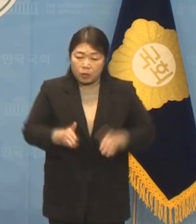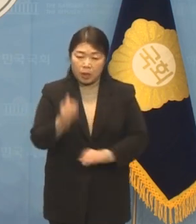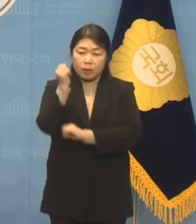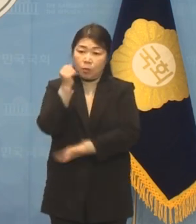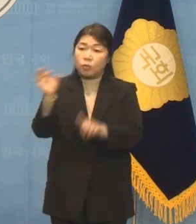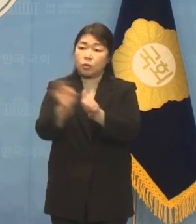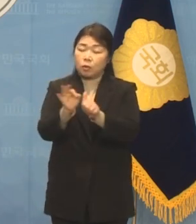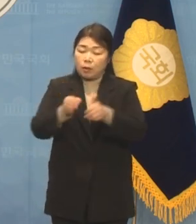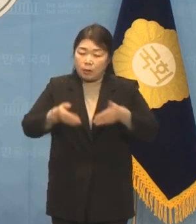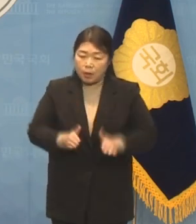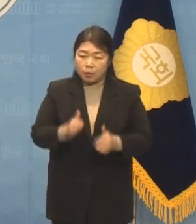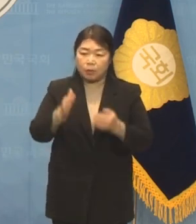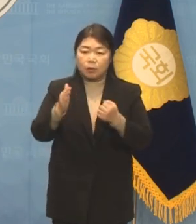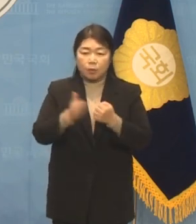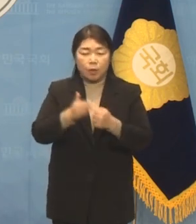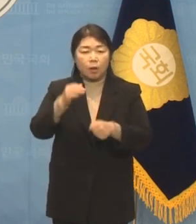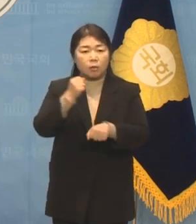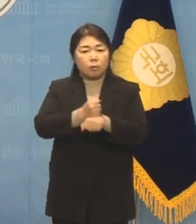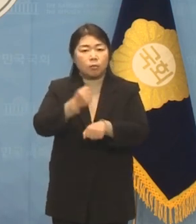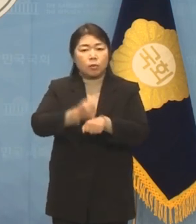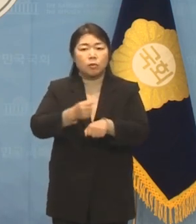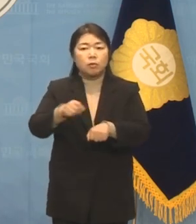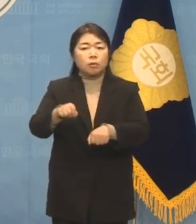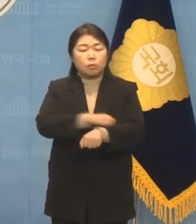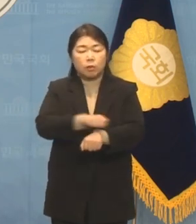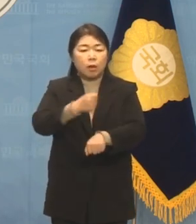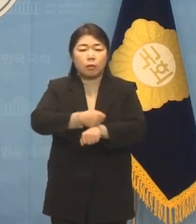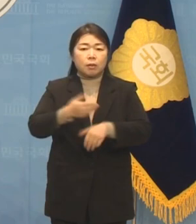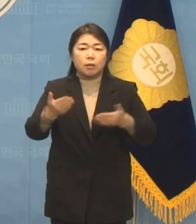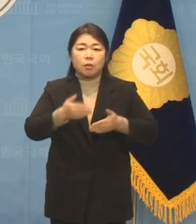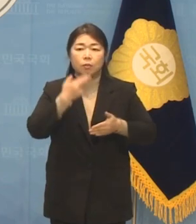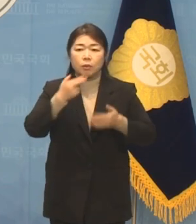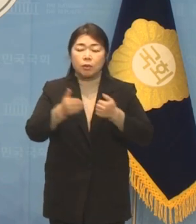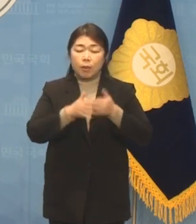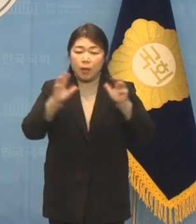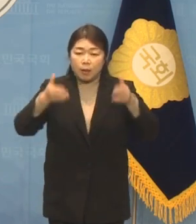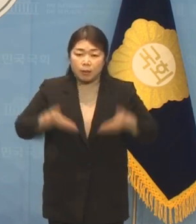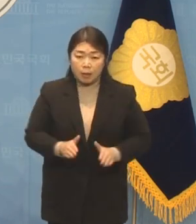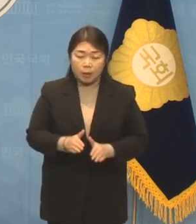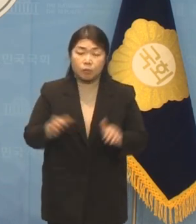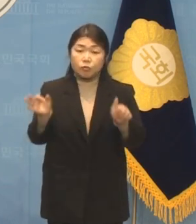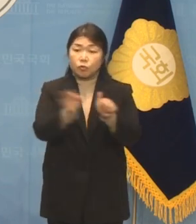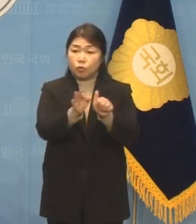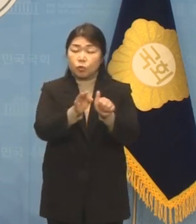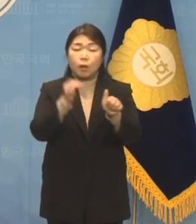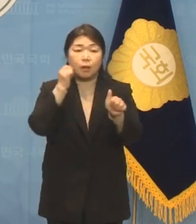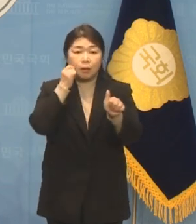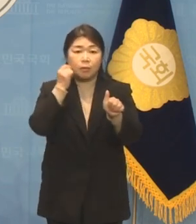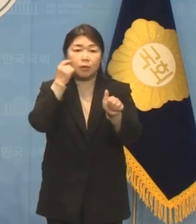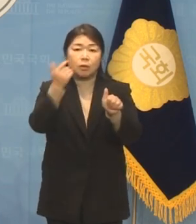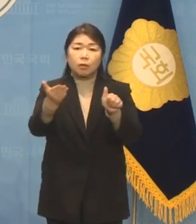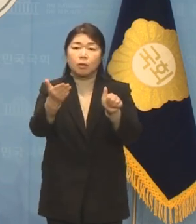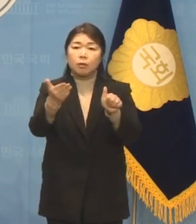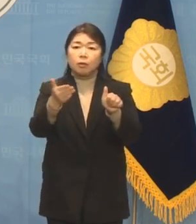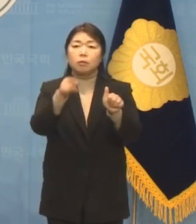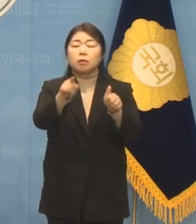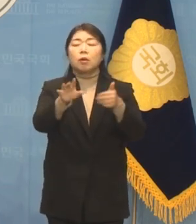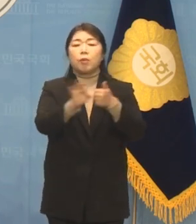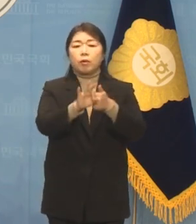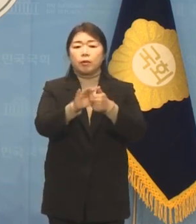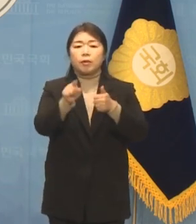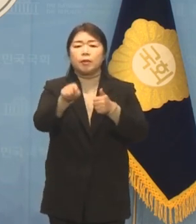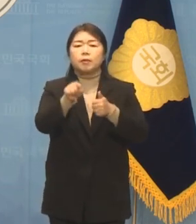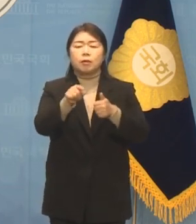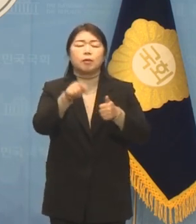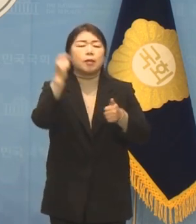출생기본소득은 태어나서 한 일도 없는 출생아에게 주니까 안 된다는 논리입니까? 이런 관점이 출산을